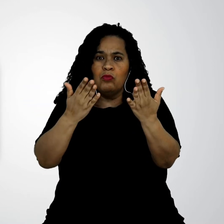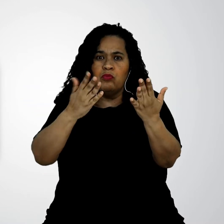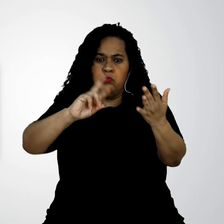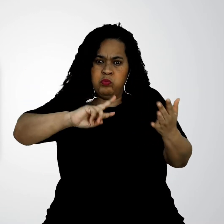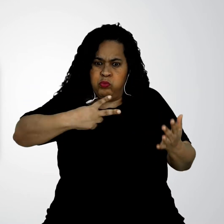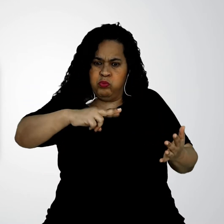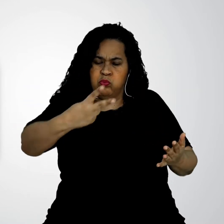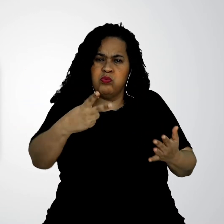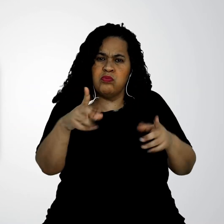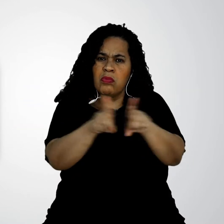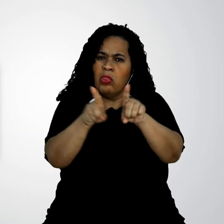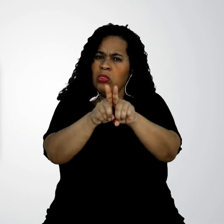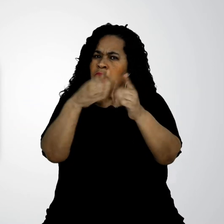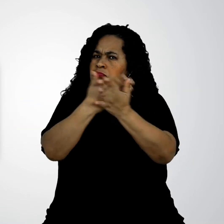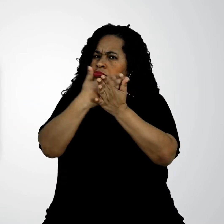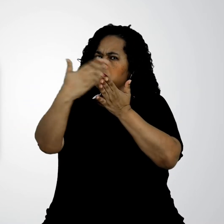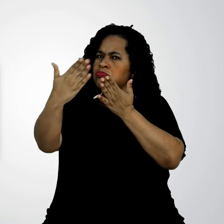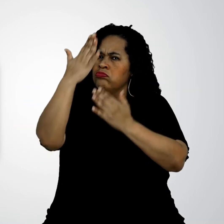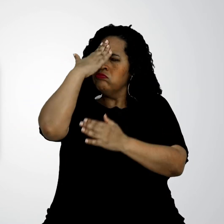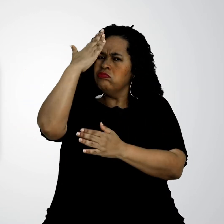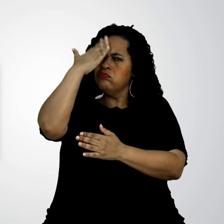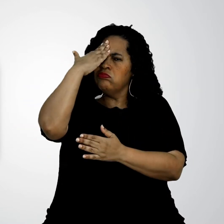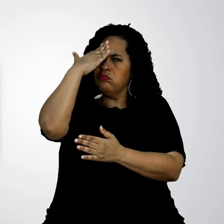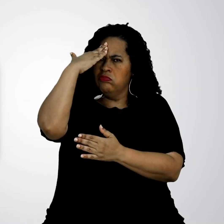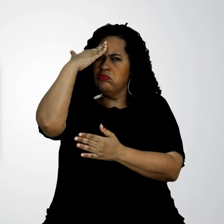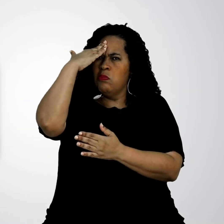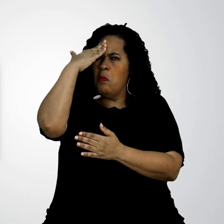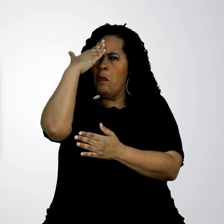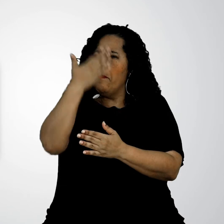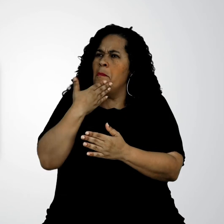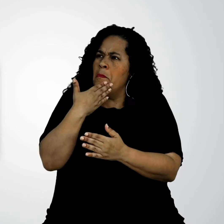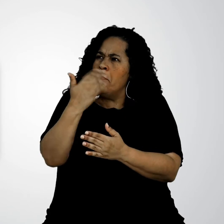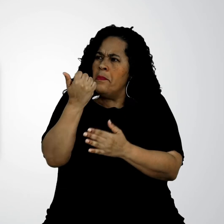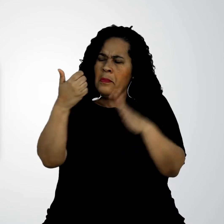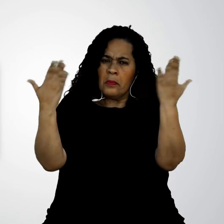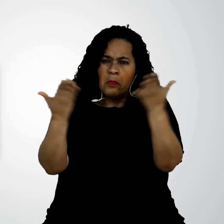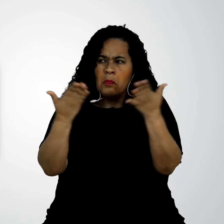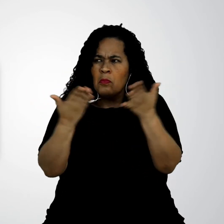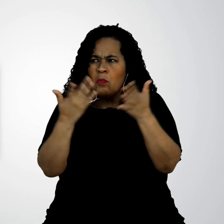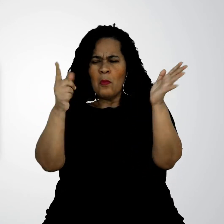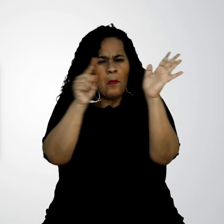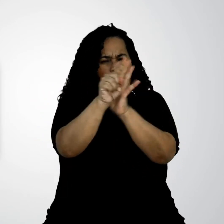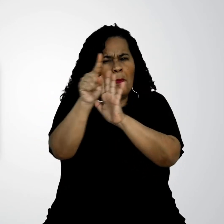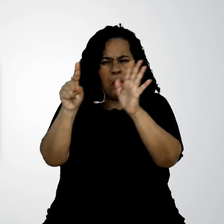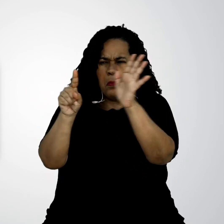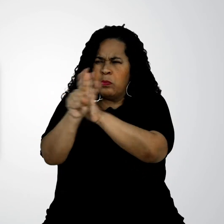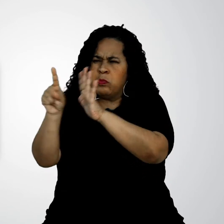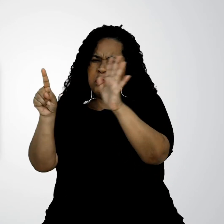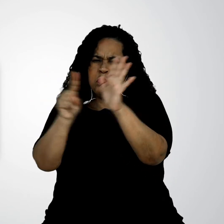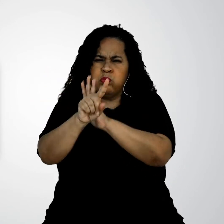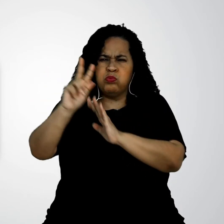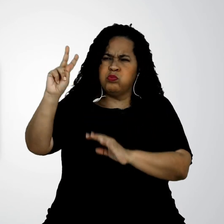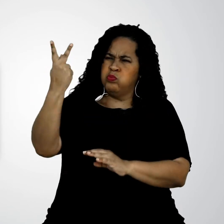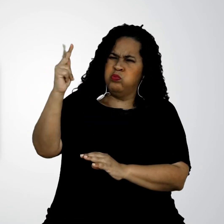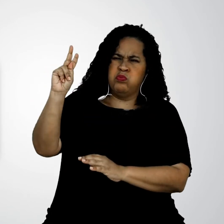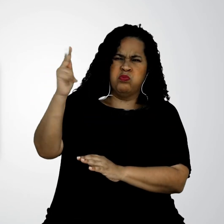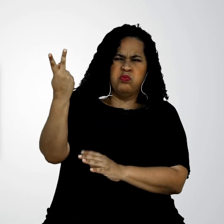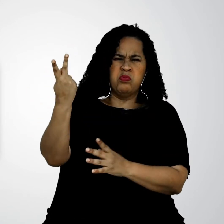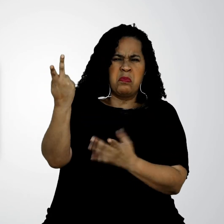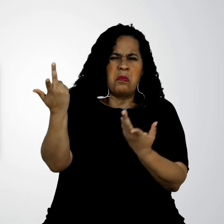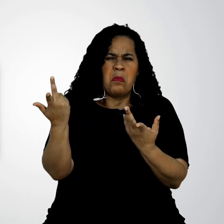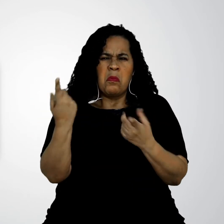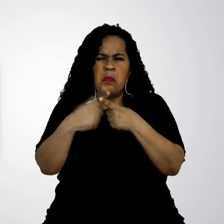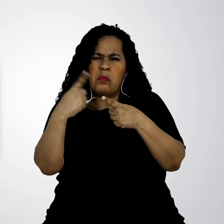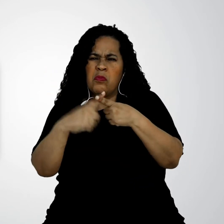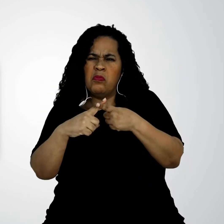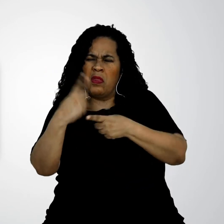também compreender como as questões da homossexualidade também tem sido um